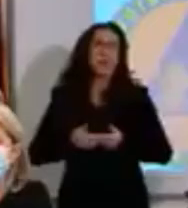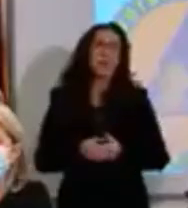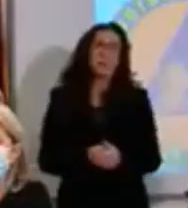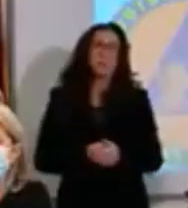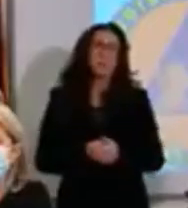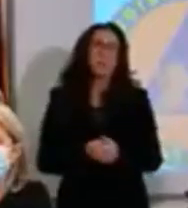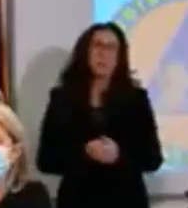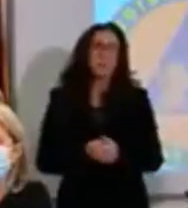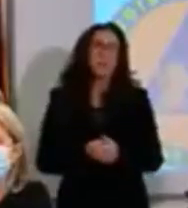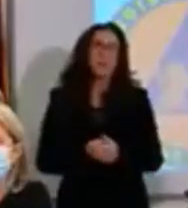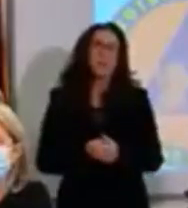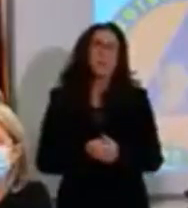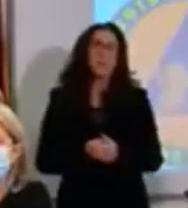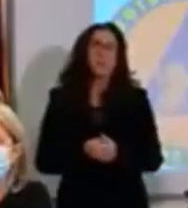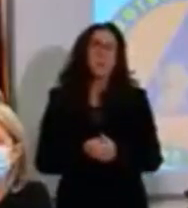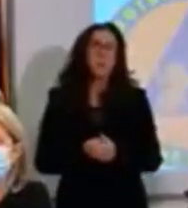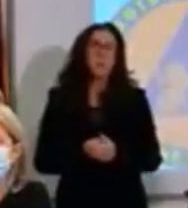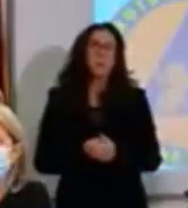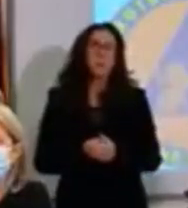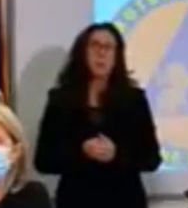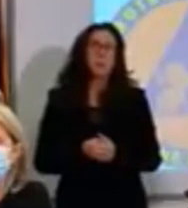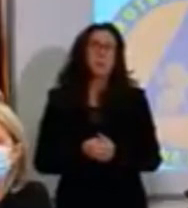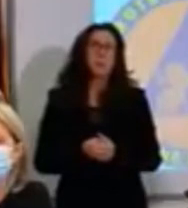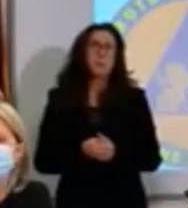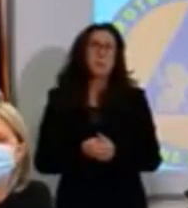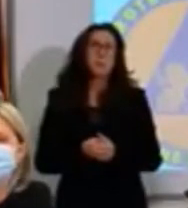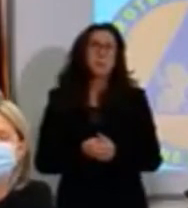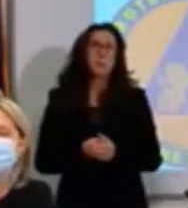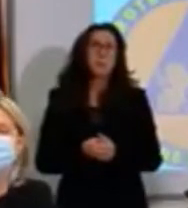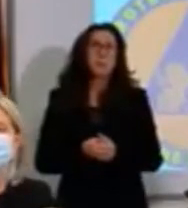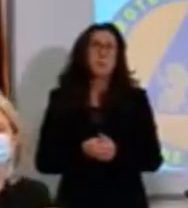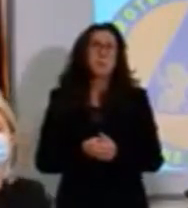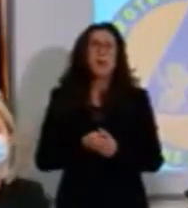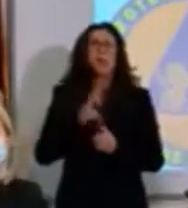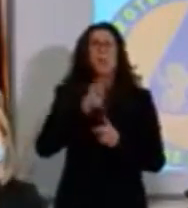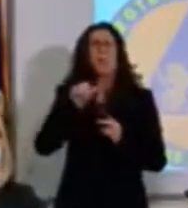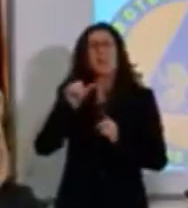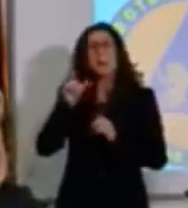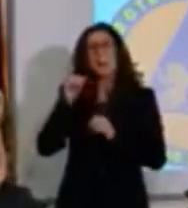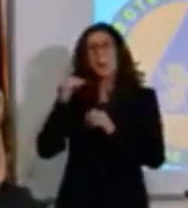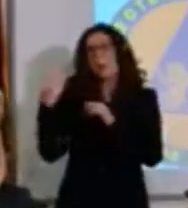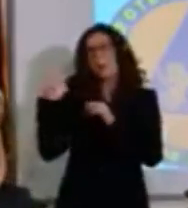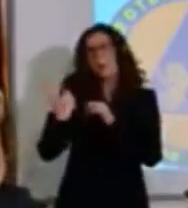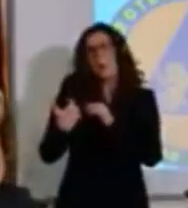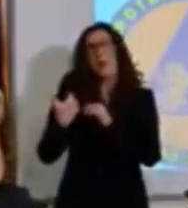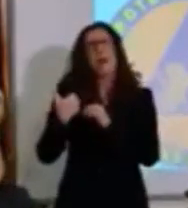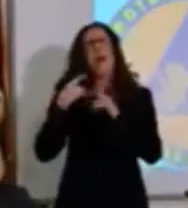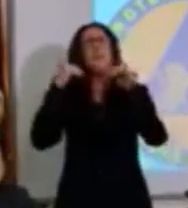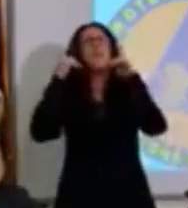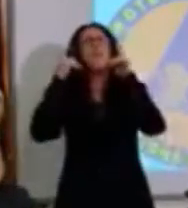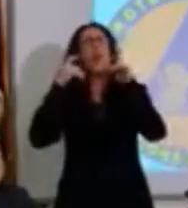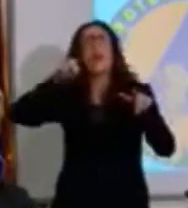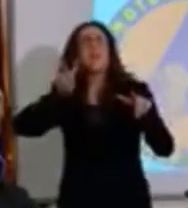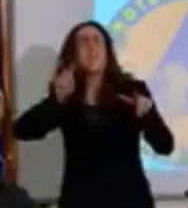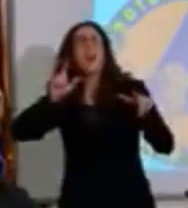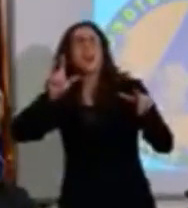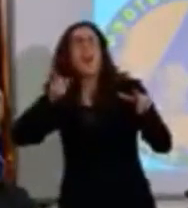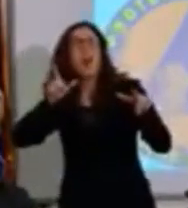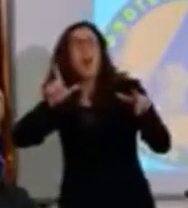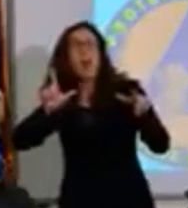allora sono imbarazzanti le foto che hanno girato per questo fine settimana di piazze strapiene